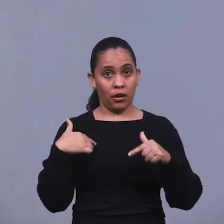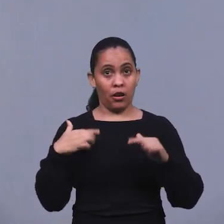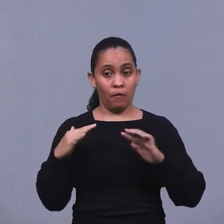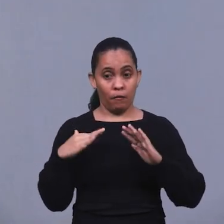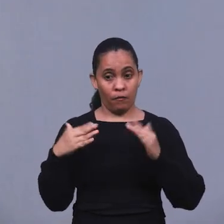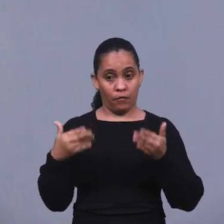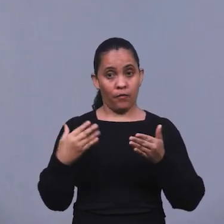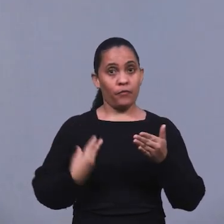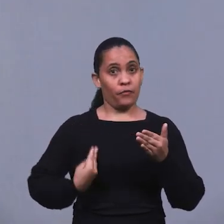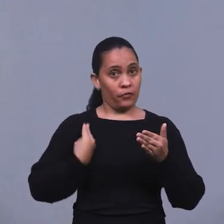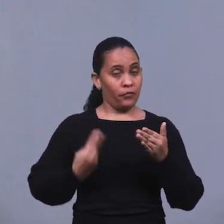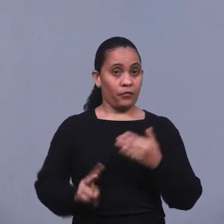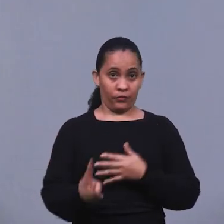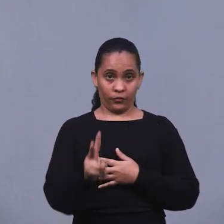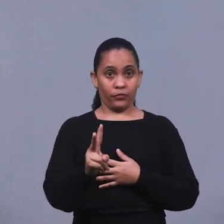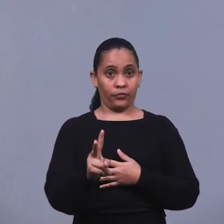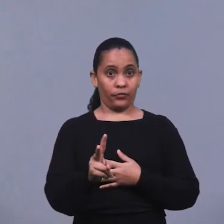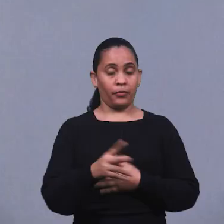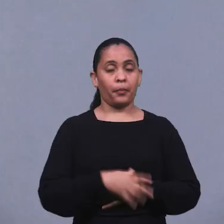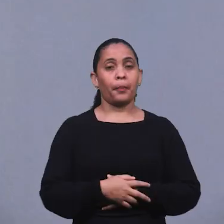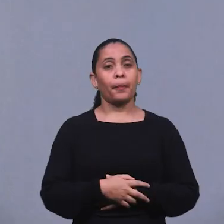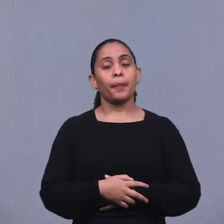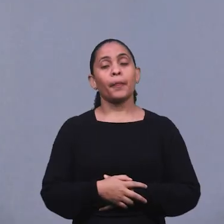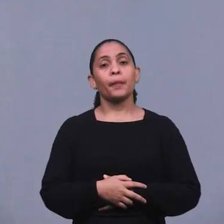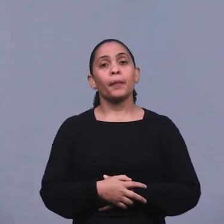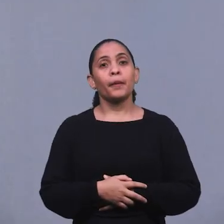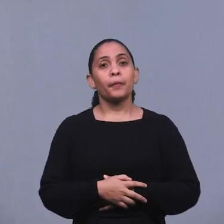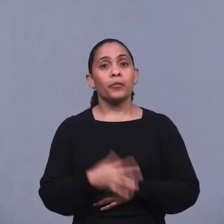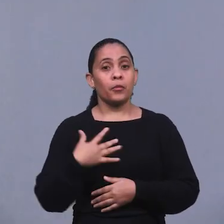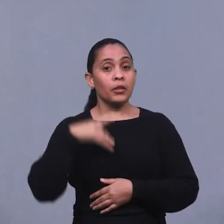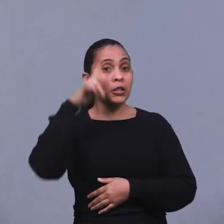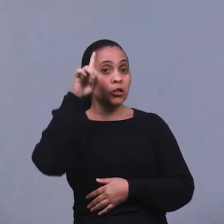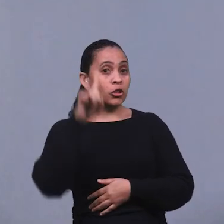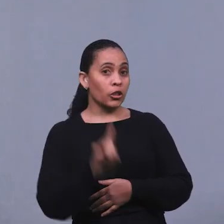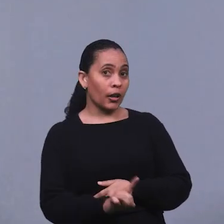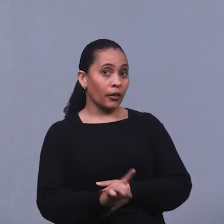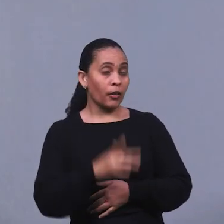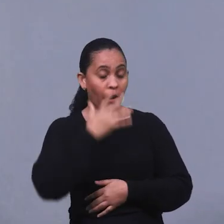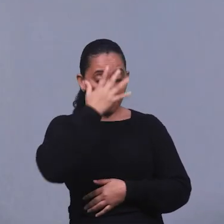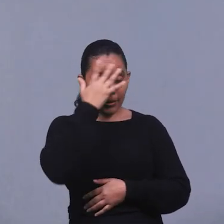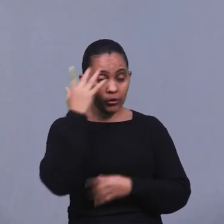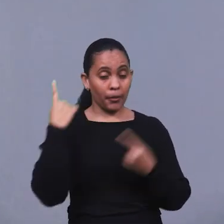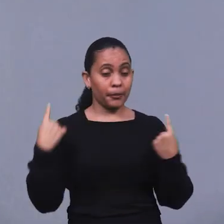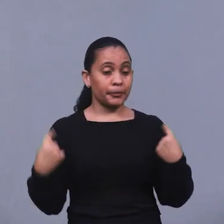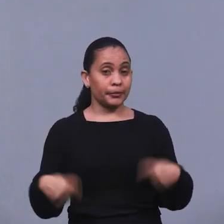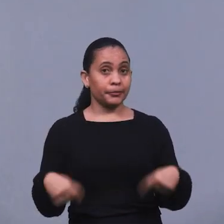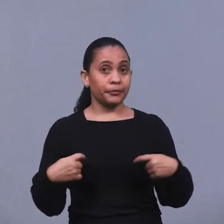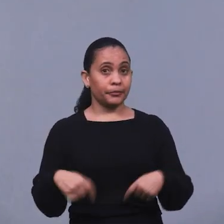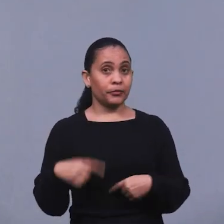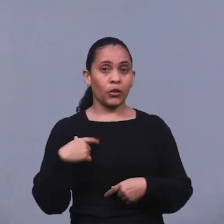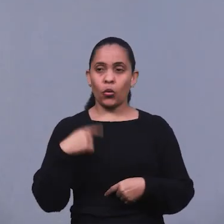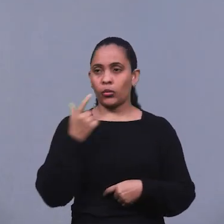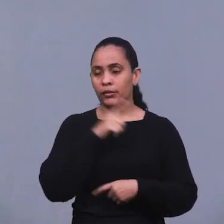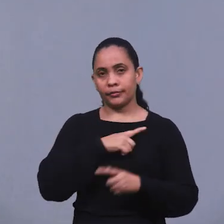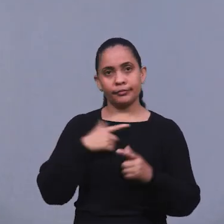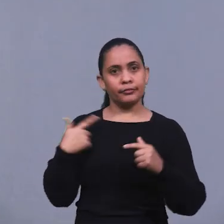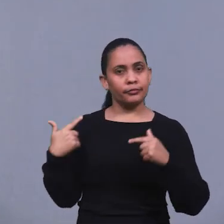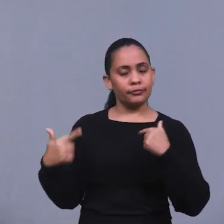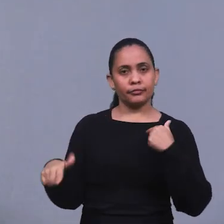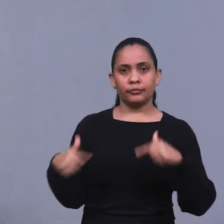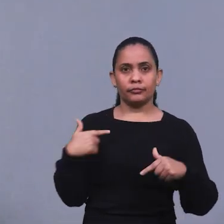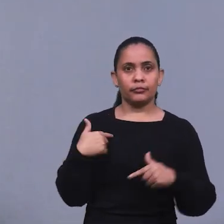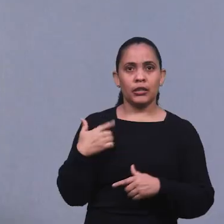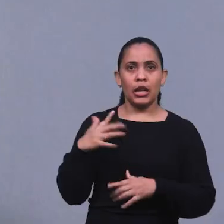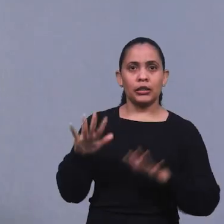incapaz para a vida toda, né. ok. Então essa para ter direito a essa aposentadoria, a pessoa precisa estar incapaz para o trabalho, essa é a grande